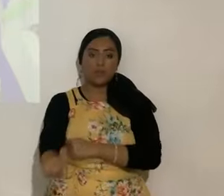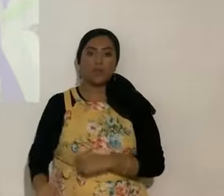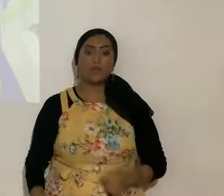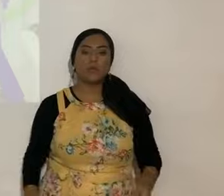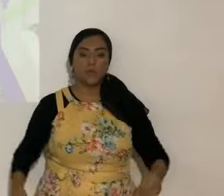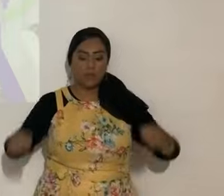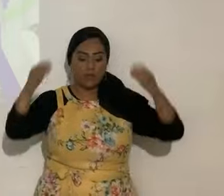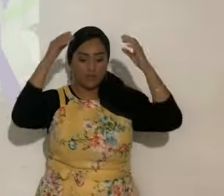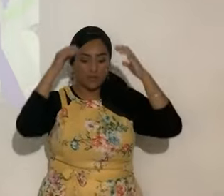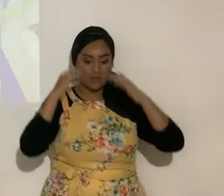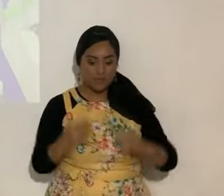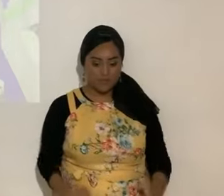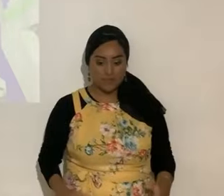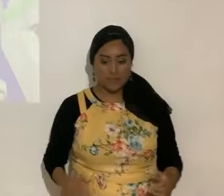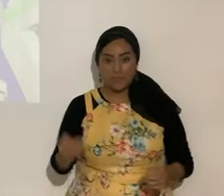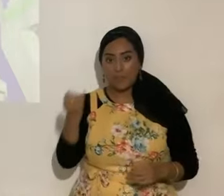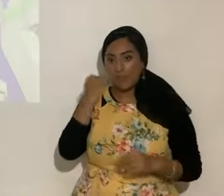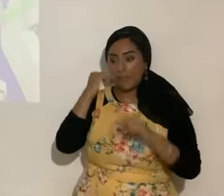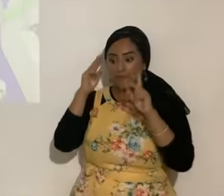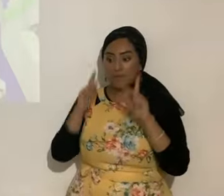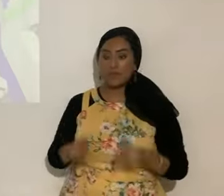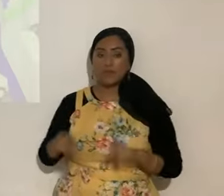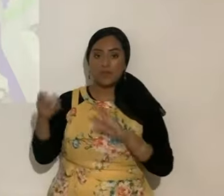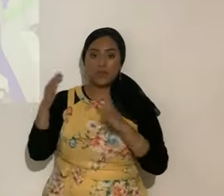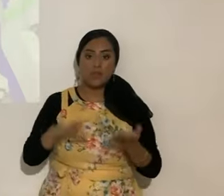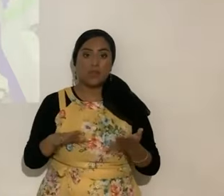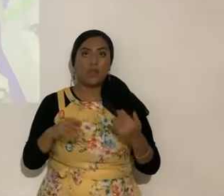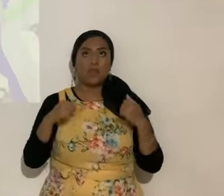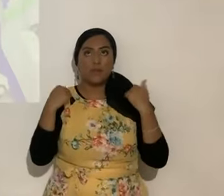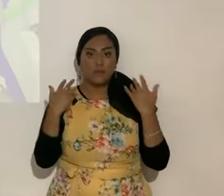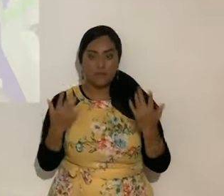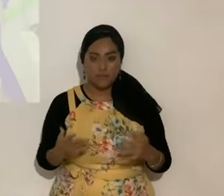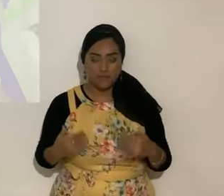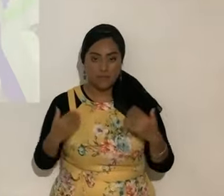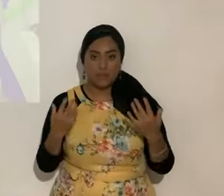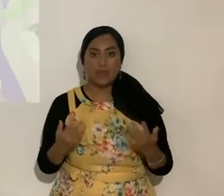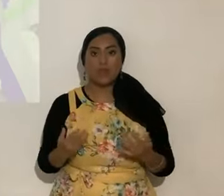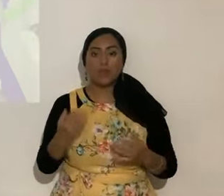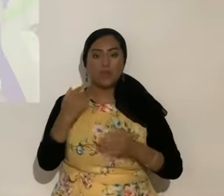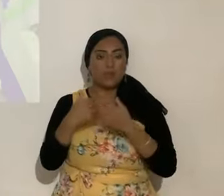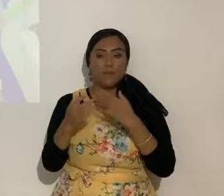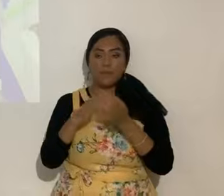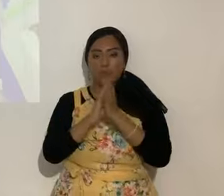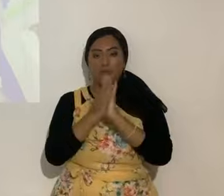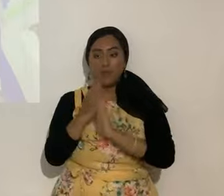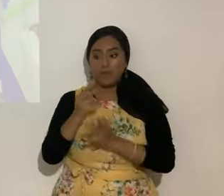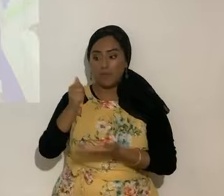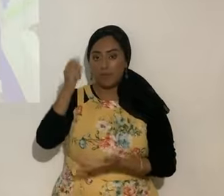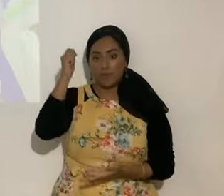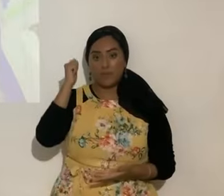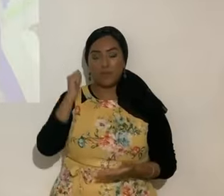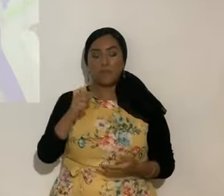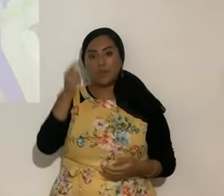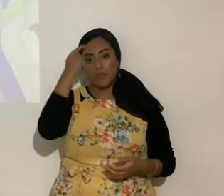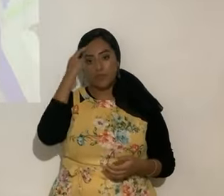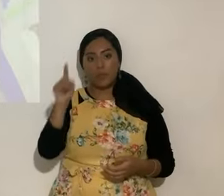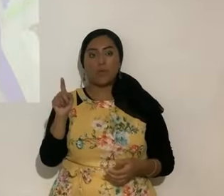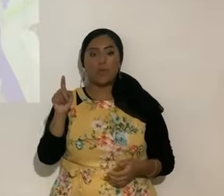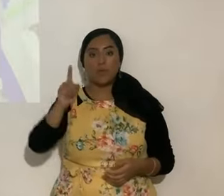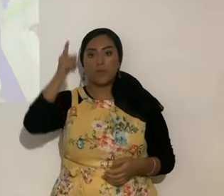el cuerpo, si una persona muere, esperará, aunque ya sea polvo, ¿sí? para